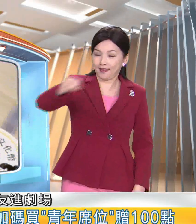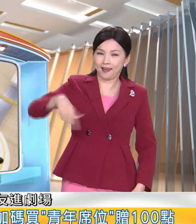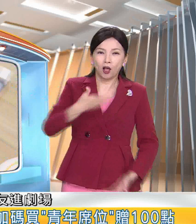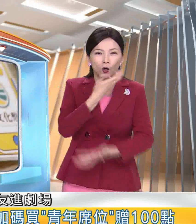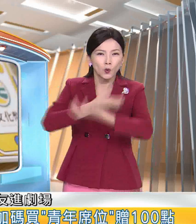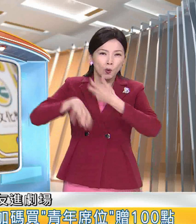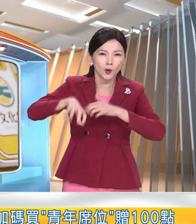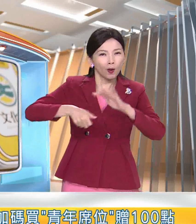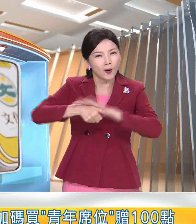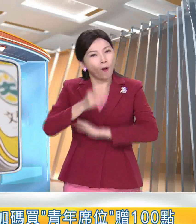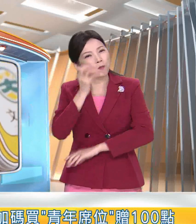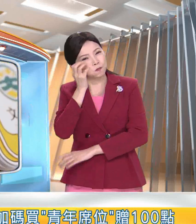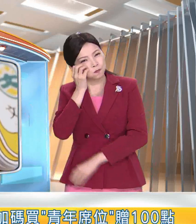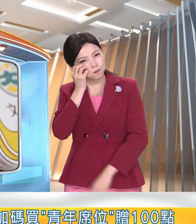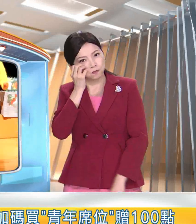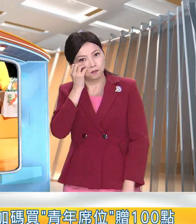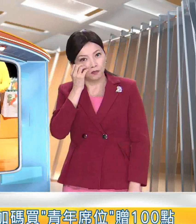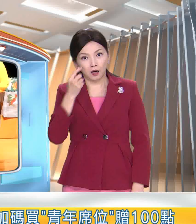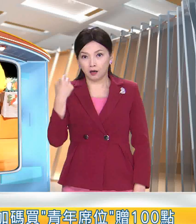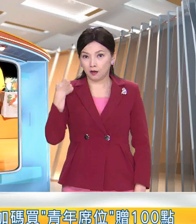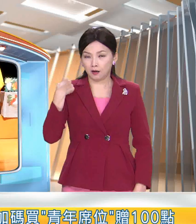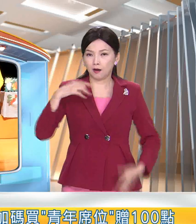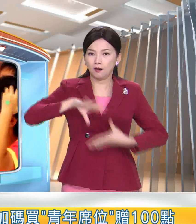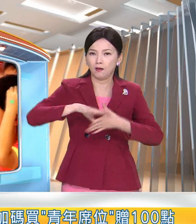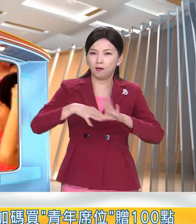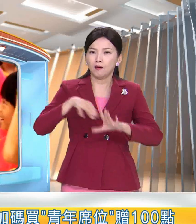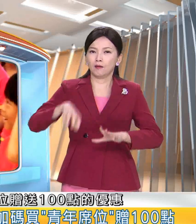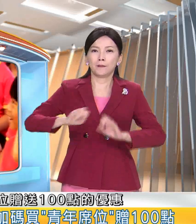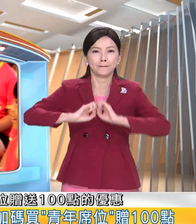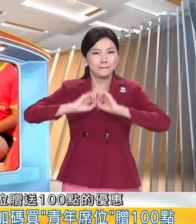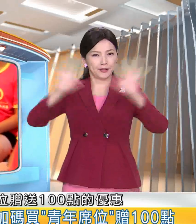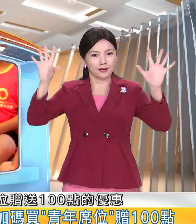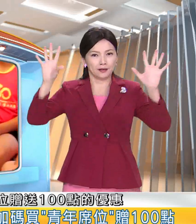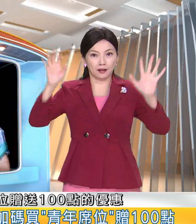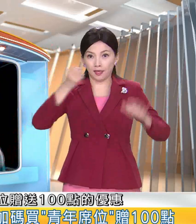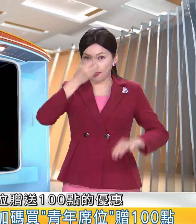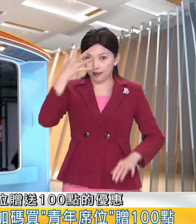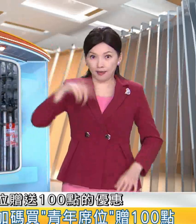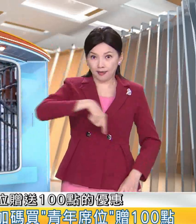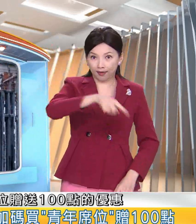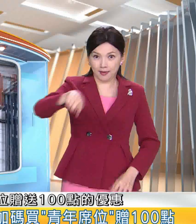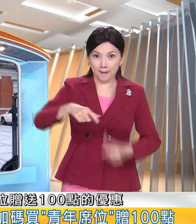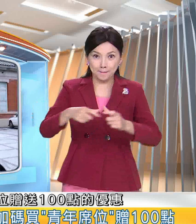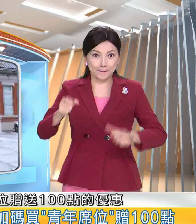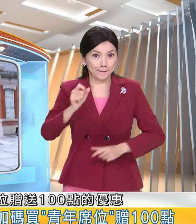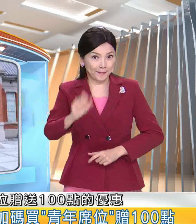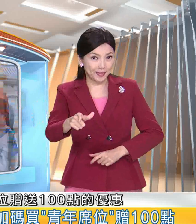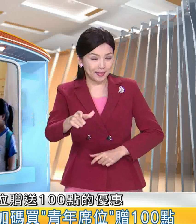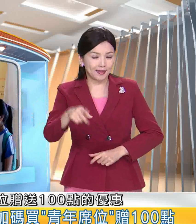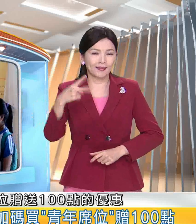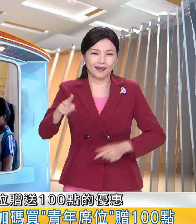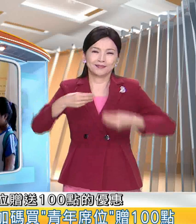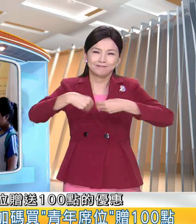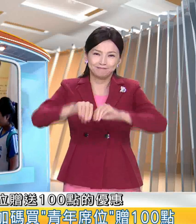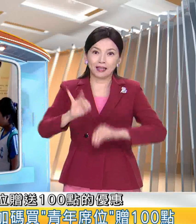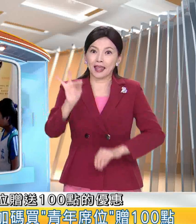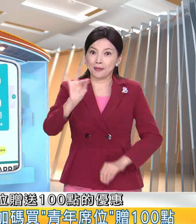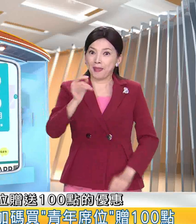场，文化部昨天宣布加码购买青年席位赠送100点的优